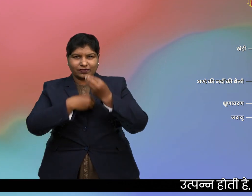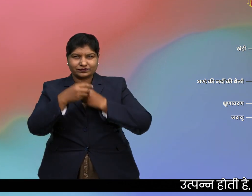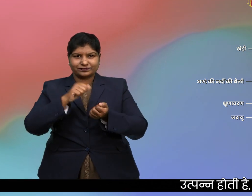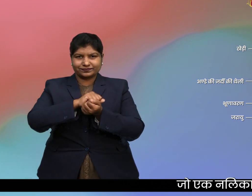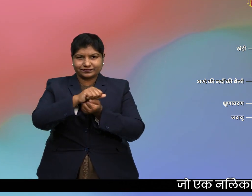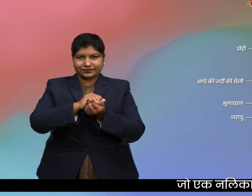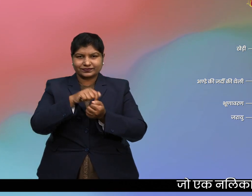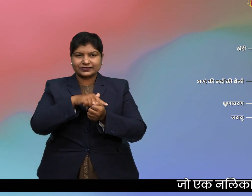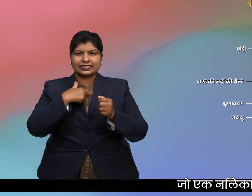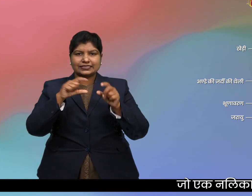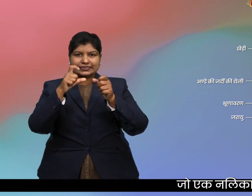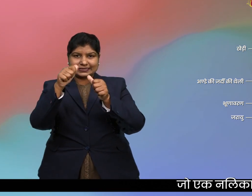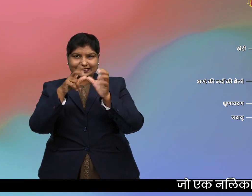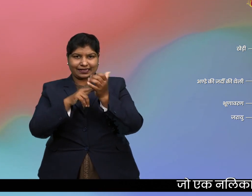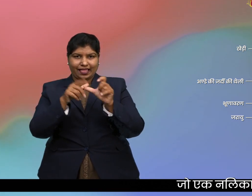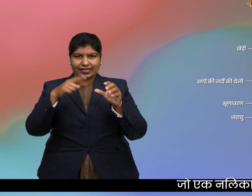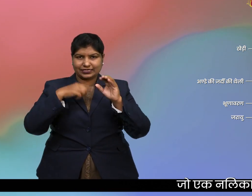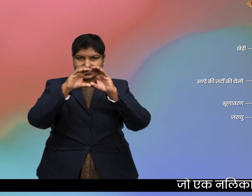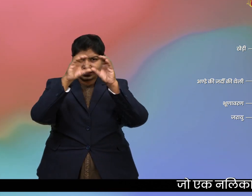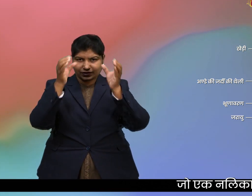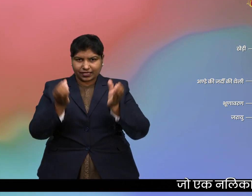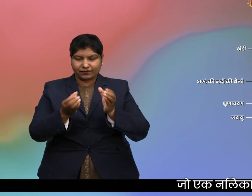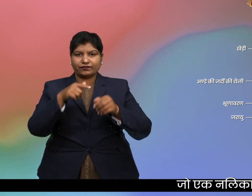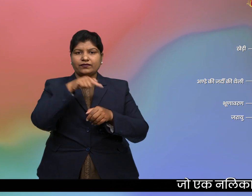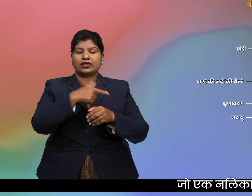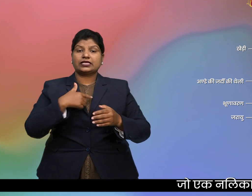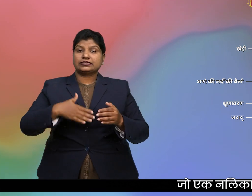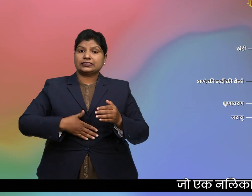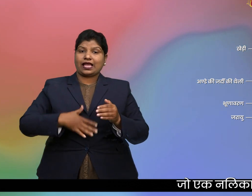है जो एक नालिका